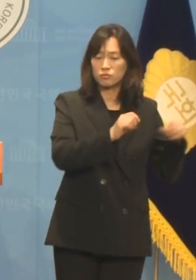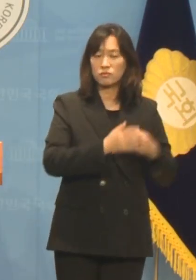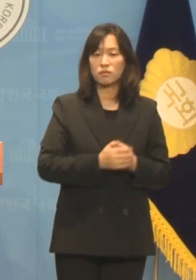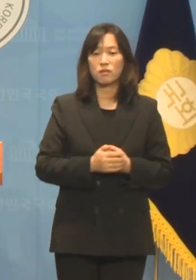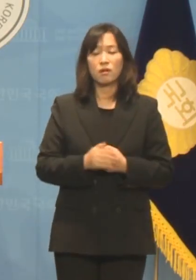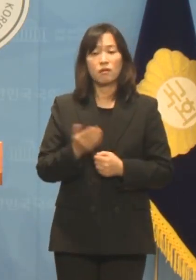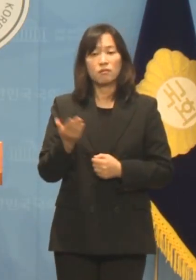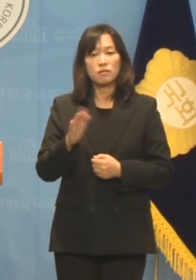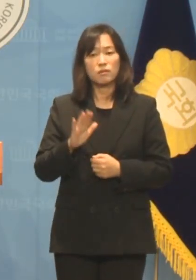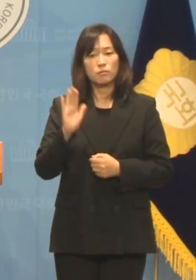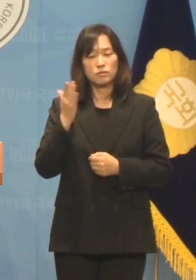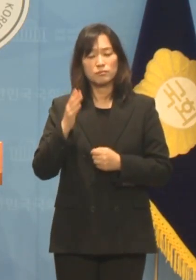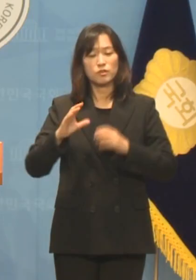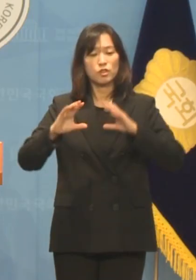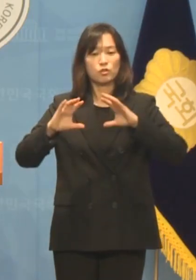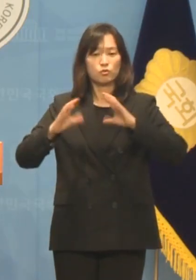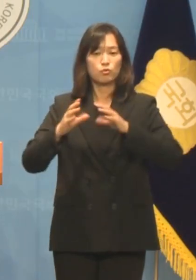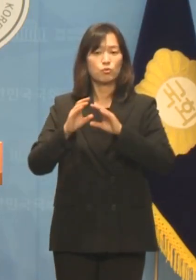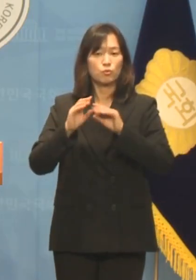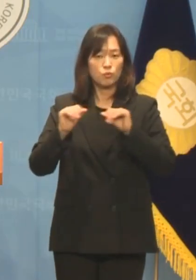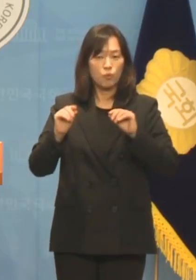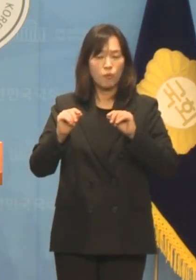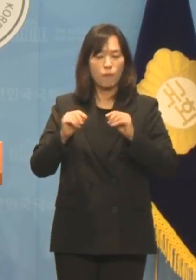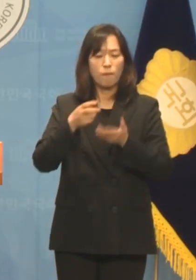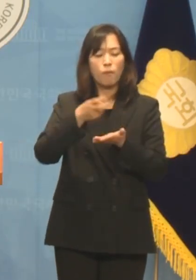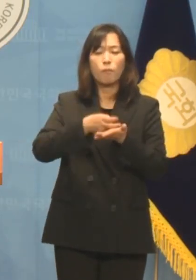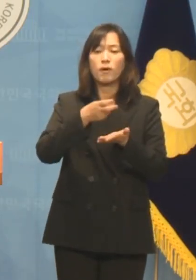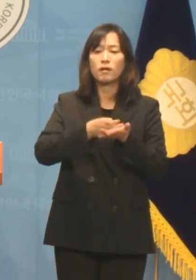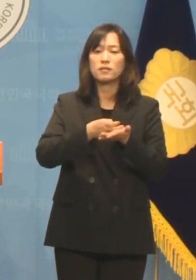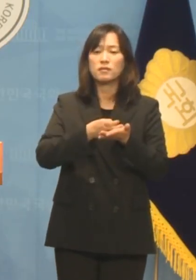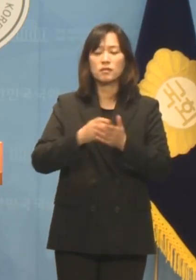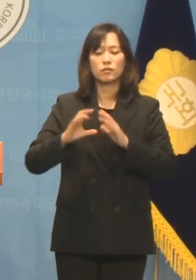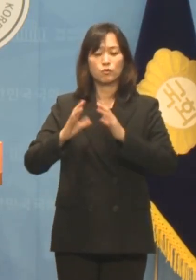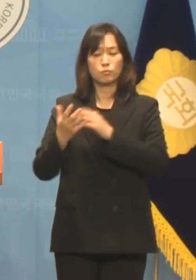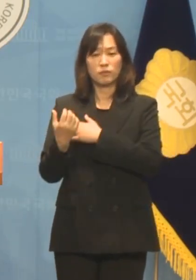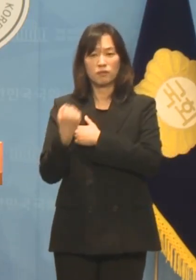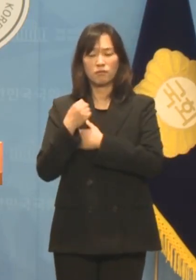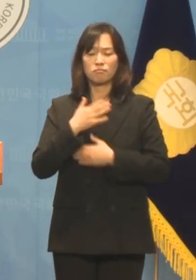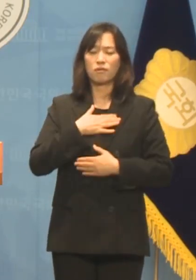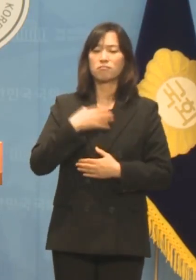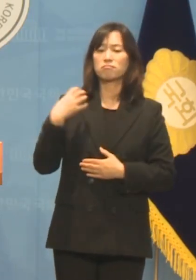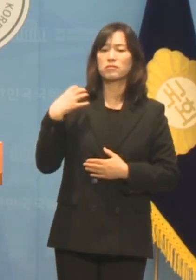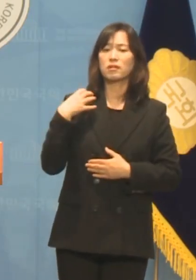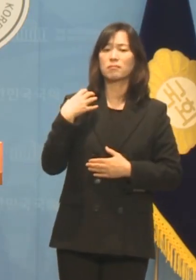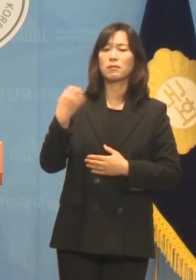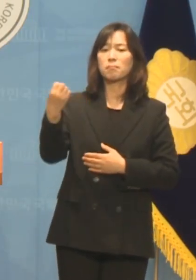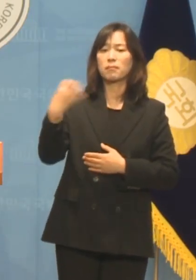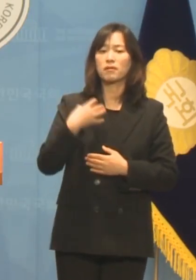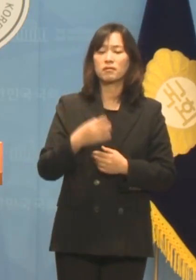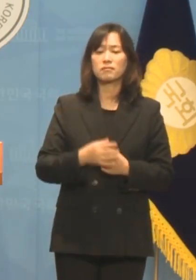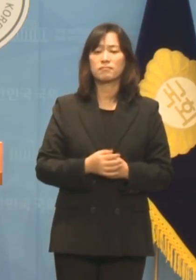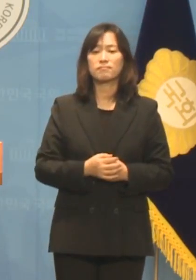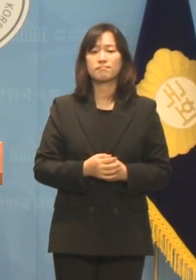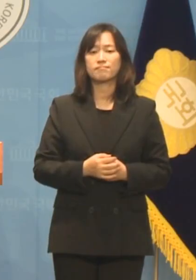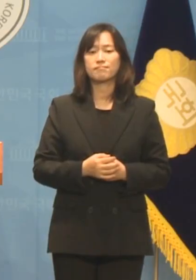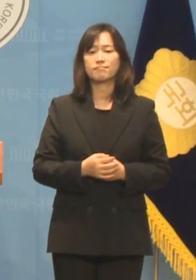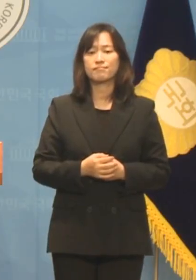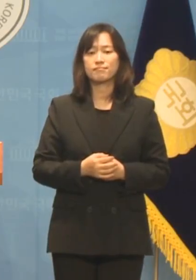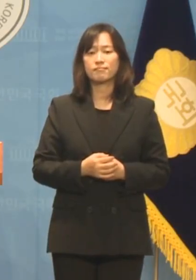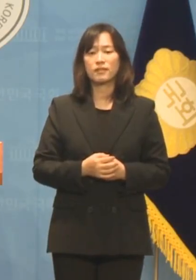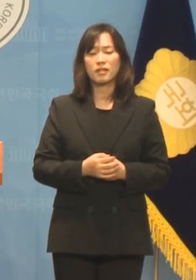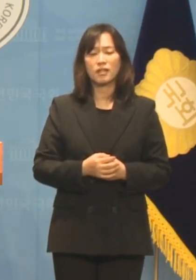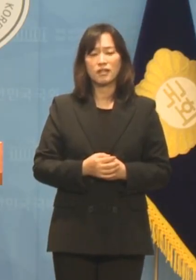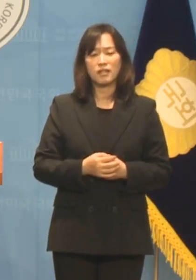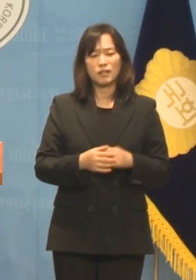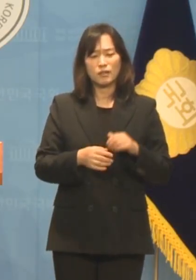민주당은 국토법안 소위 파행을 국민의힘과 제 책임으로 돌리고 있습니다.